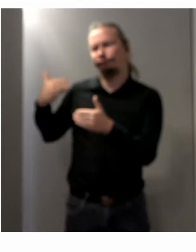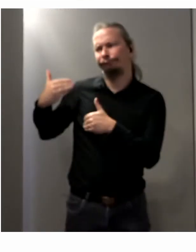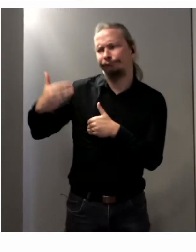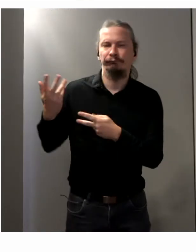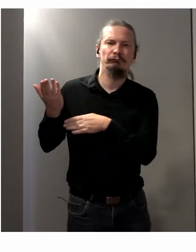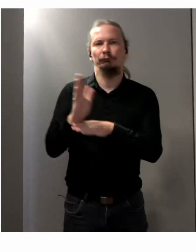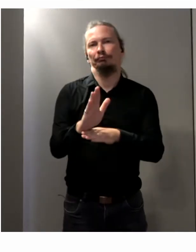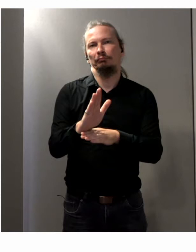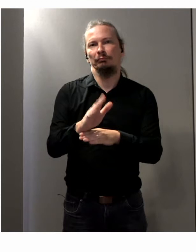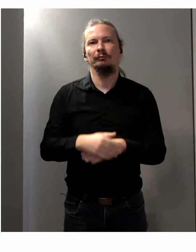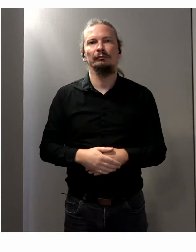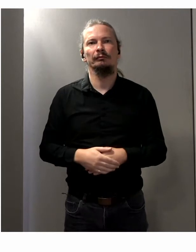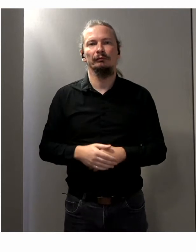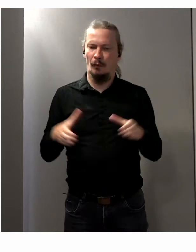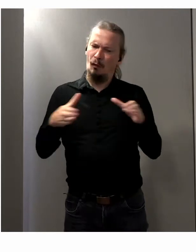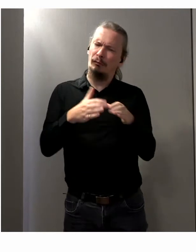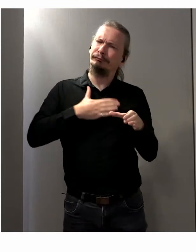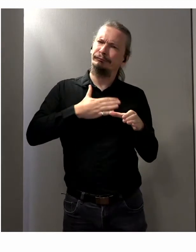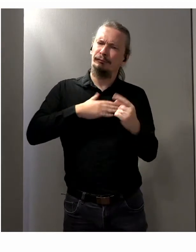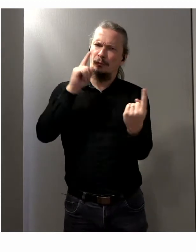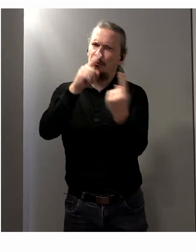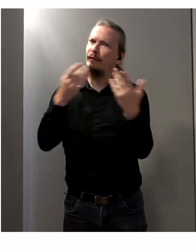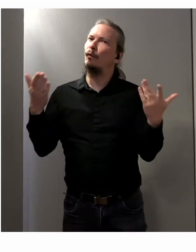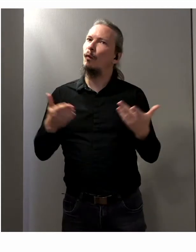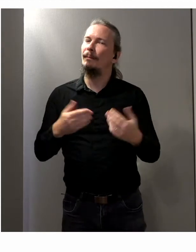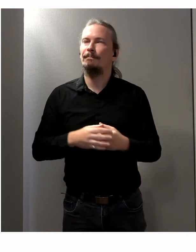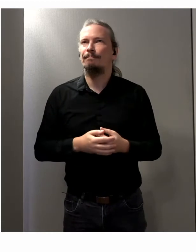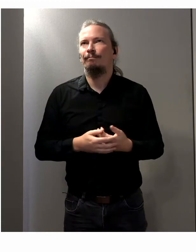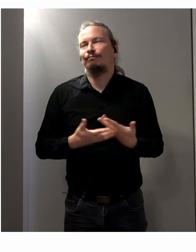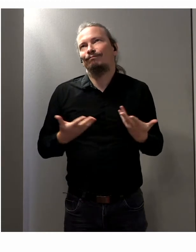que l'objectif donc, de notre collectif était un peu sous la forme